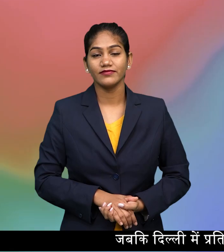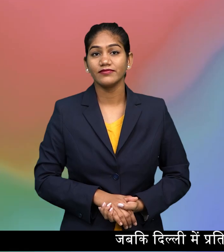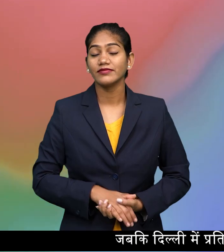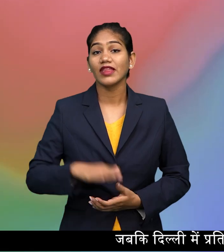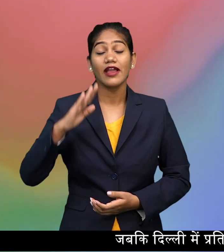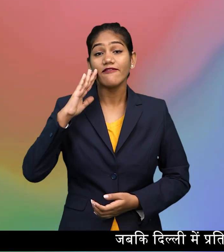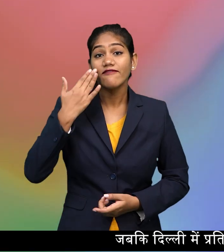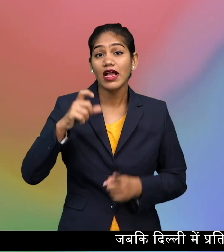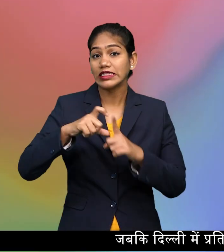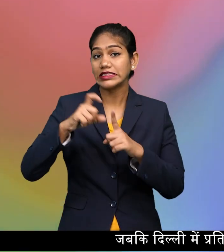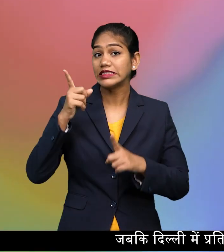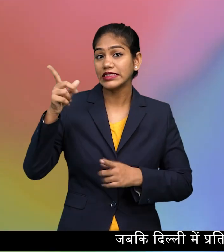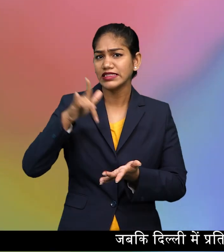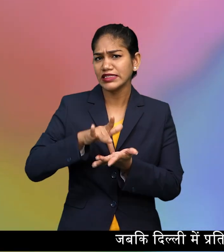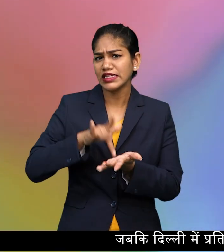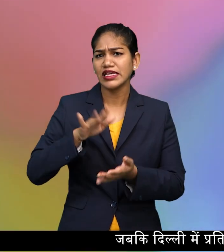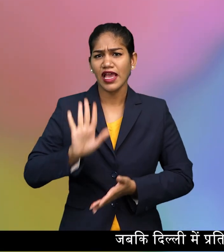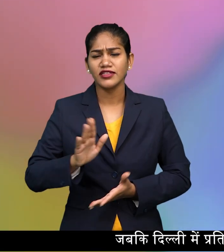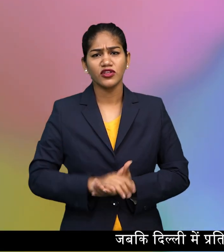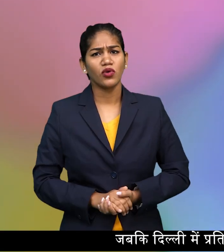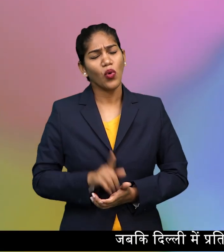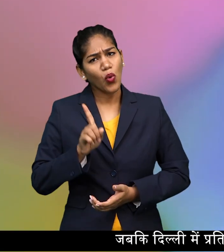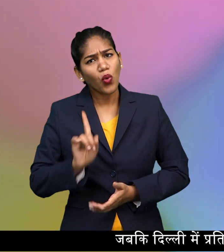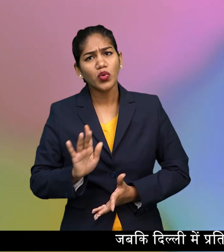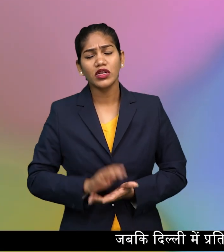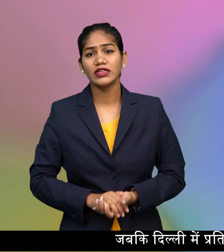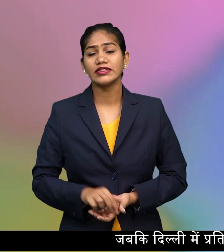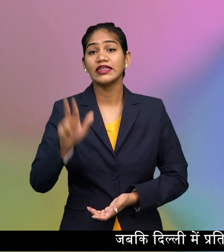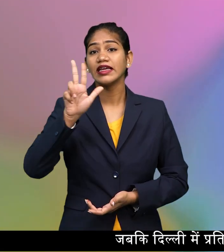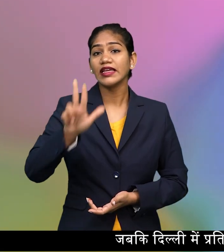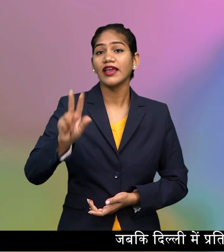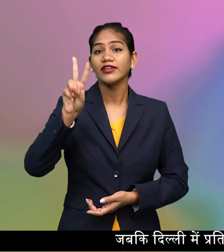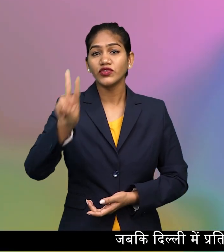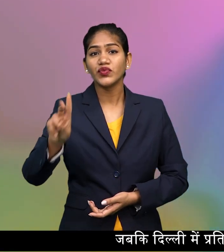जबकि दिल्ली में प्रति 1000 पुरुषों पर केवल 821 महिलाएं।